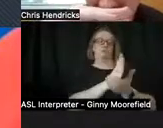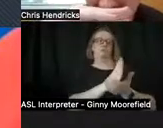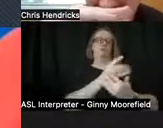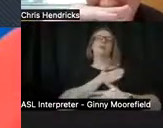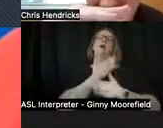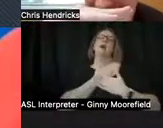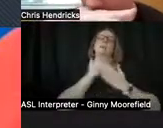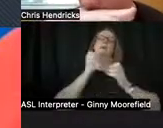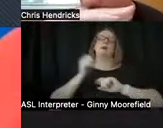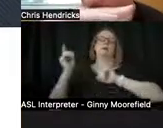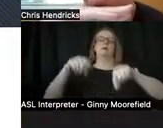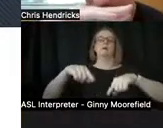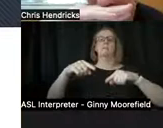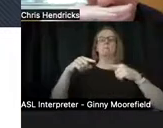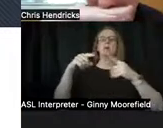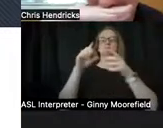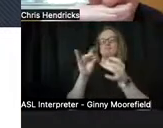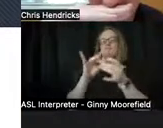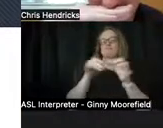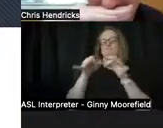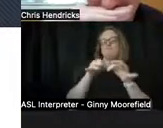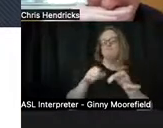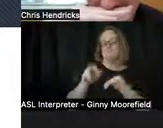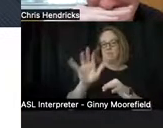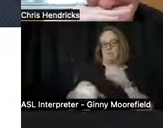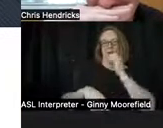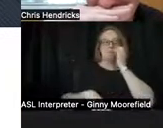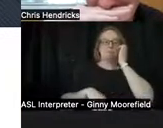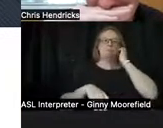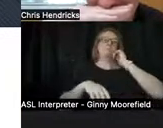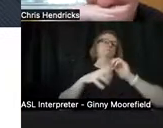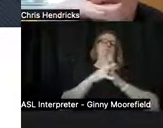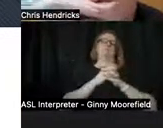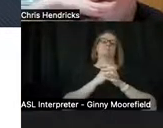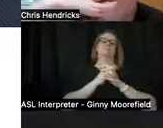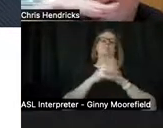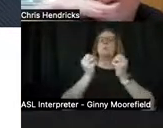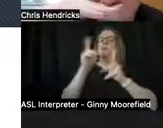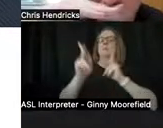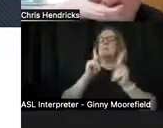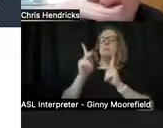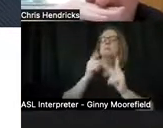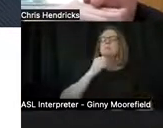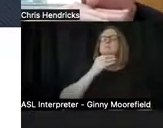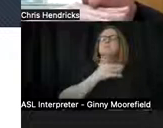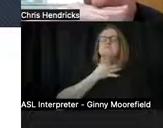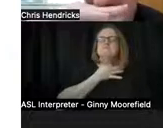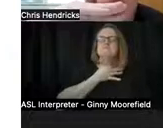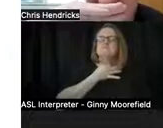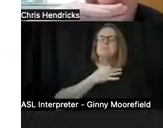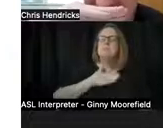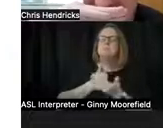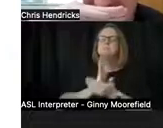no solamente no es que ellos una experta sino que a mí me apasiona los derechos a la hora de votar y para mí es un placer estar aquí